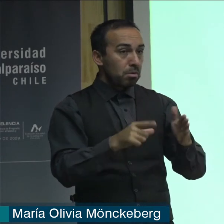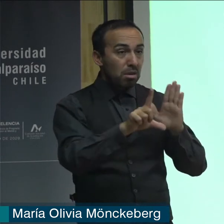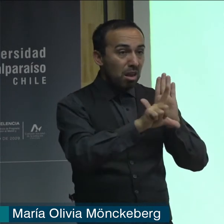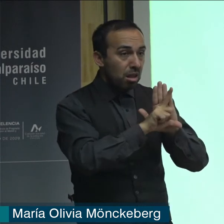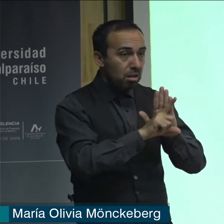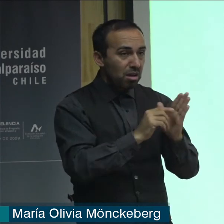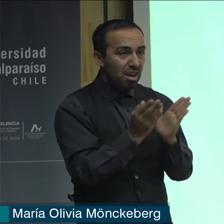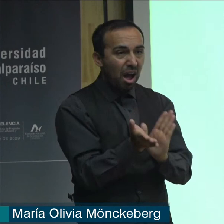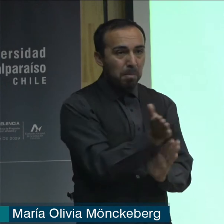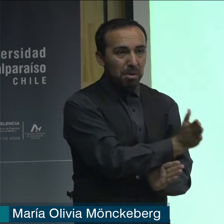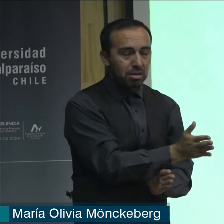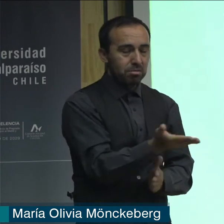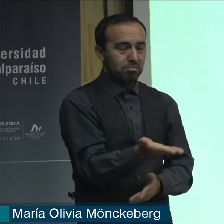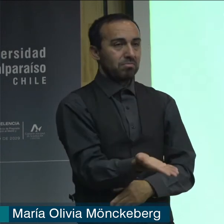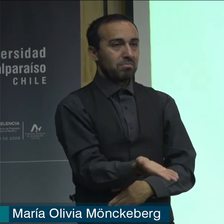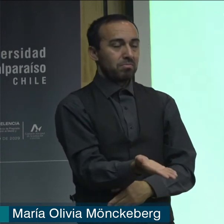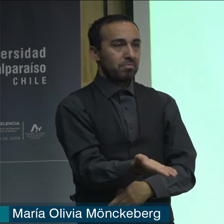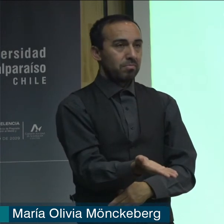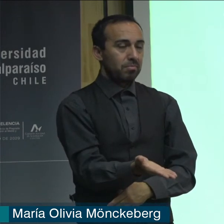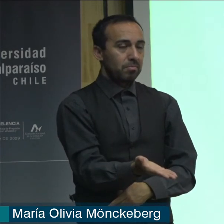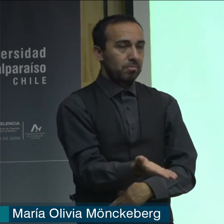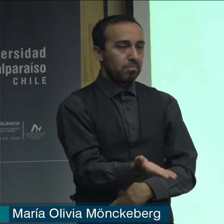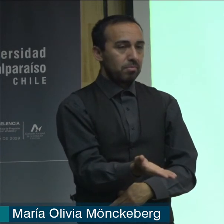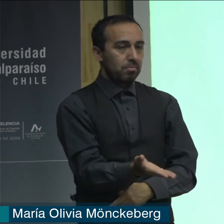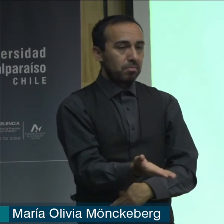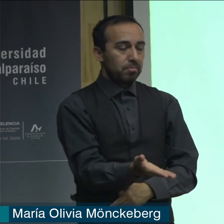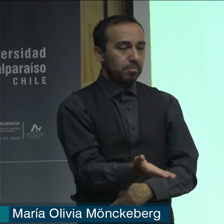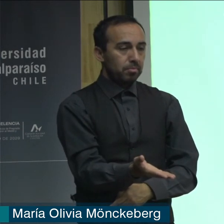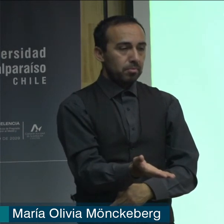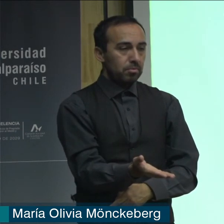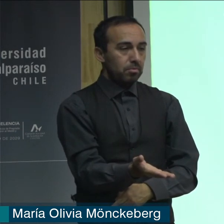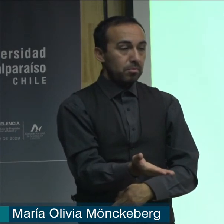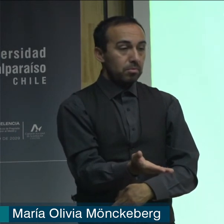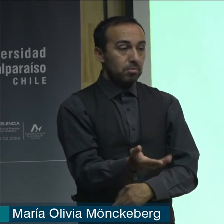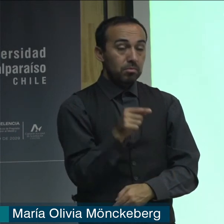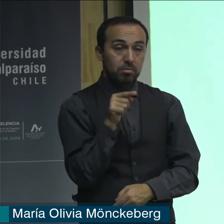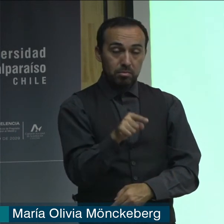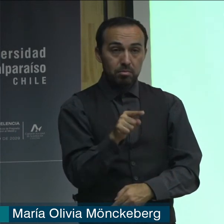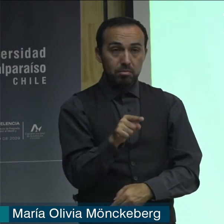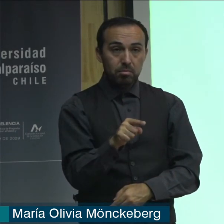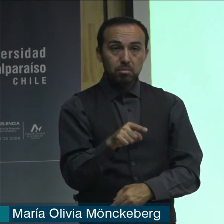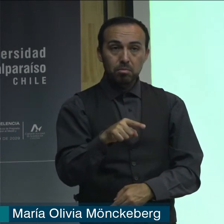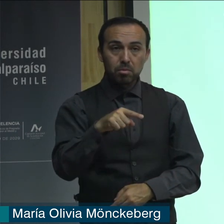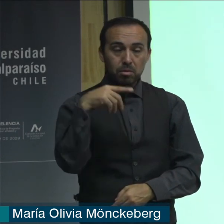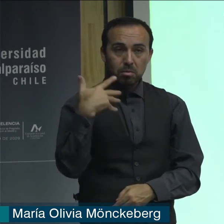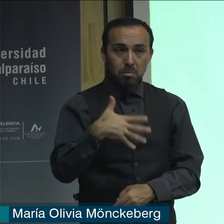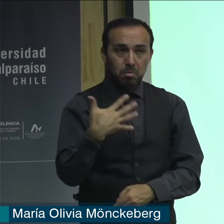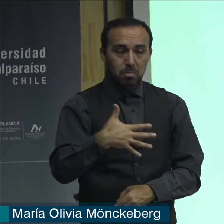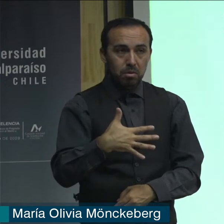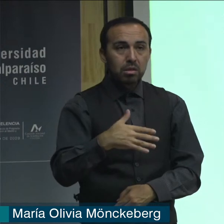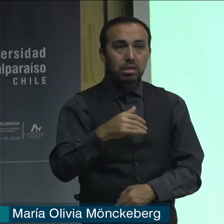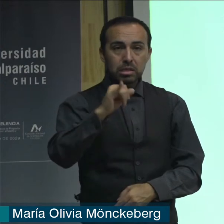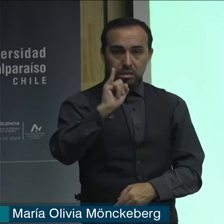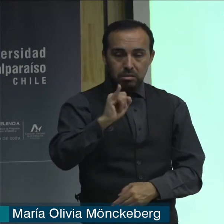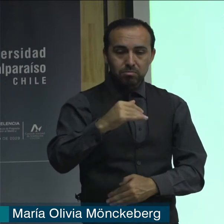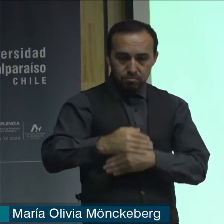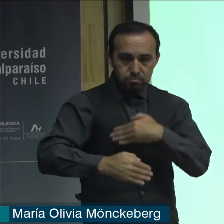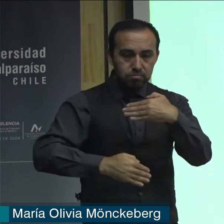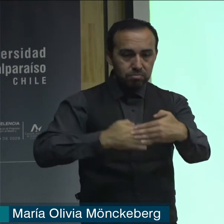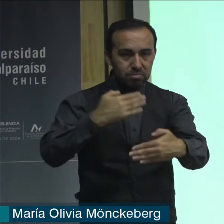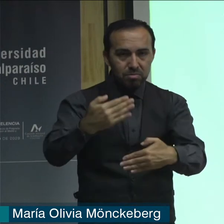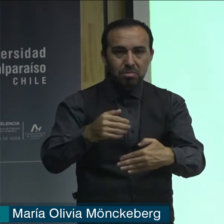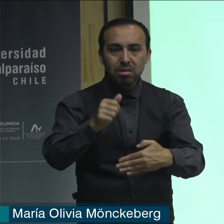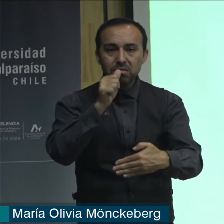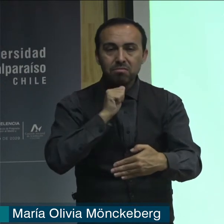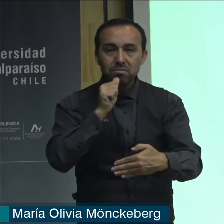ley Entonces paso importante Sí pero está pendiente el